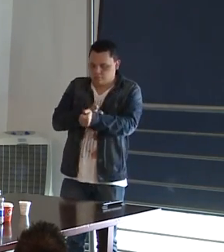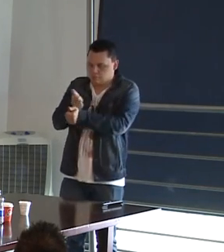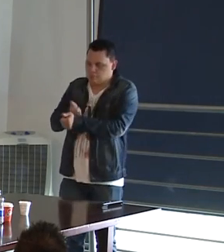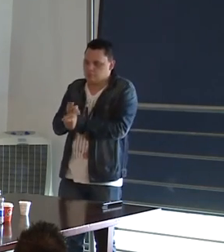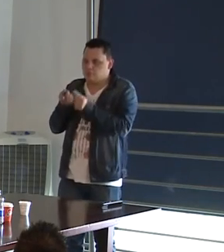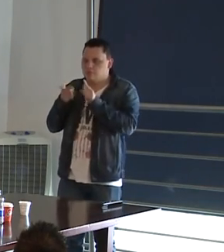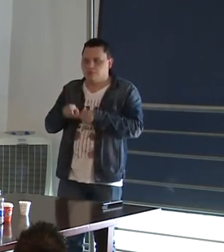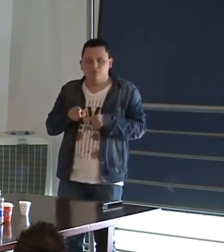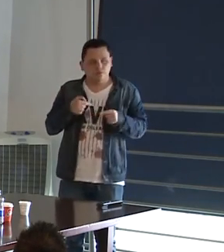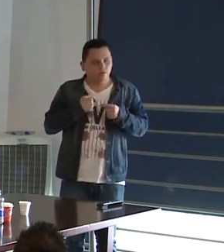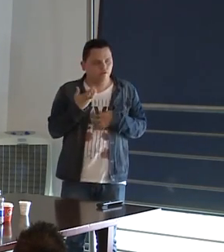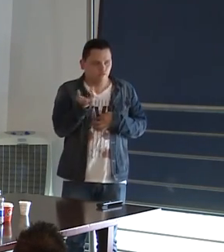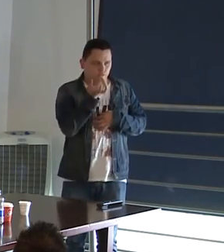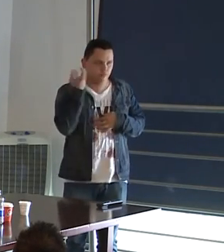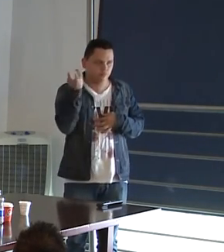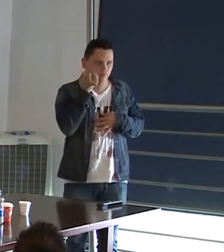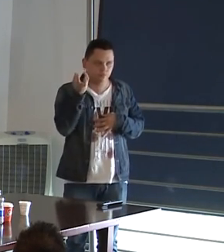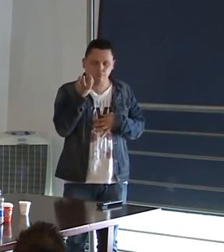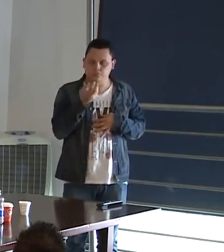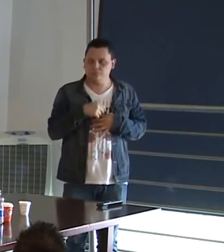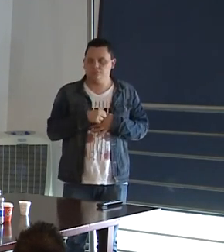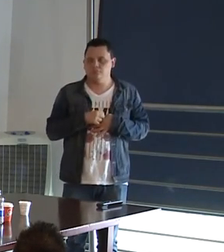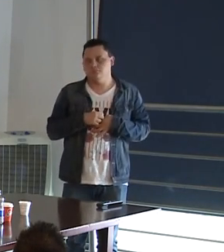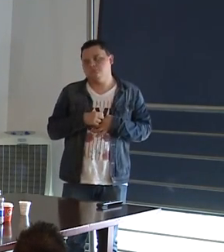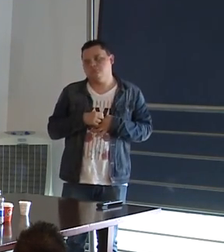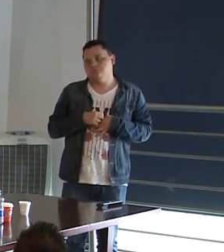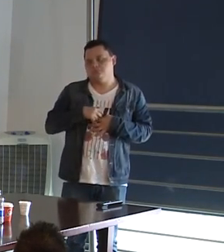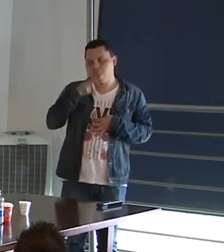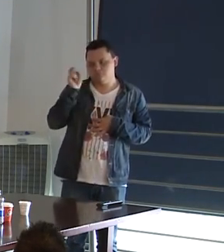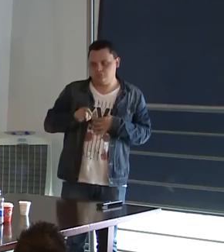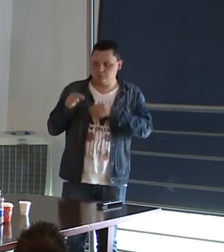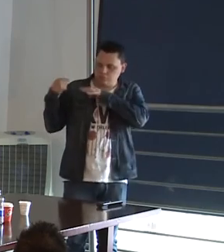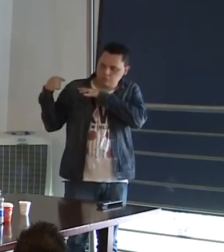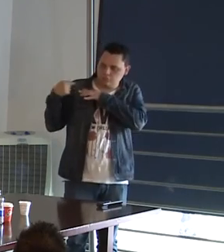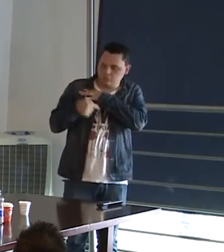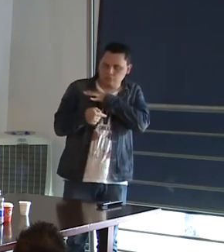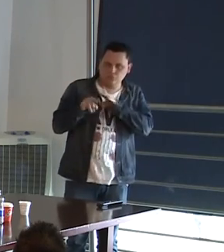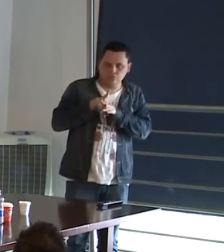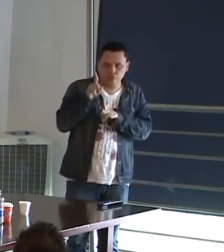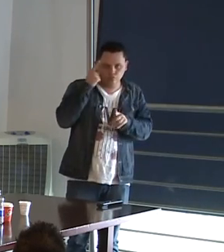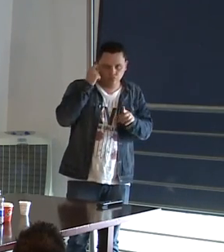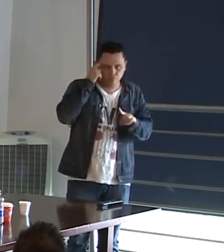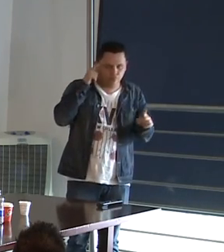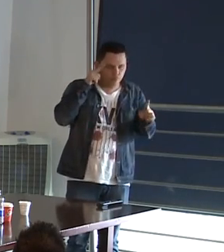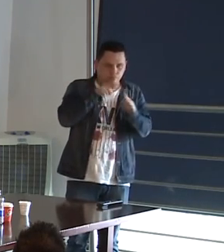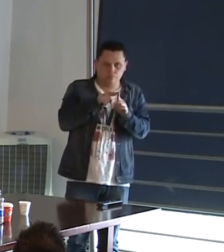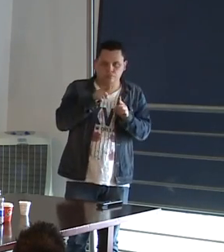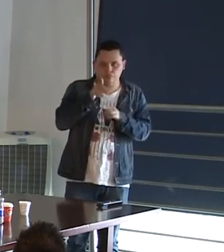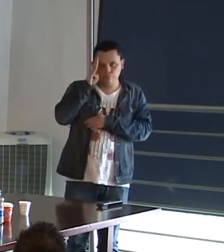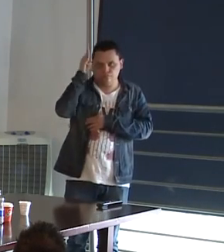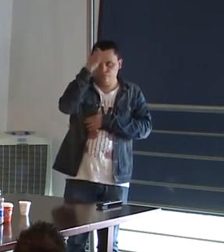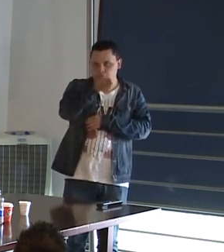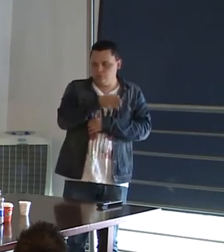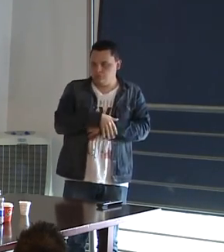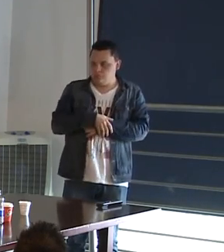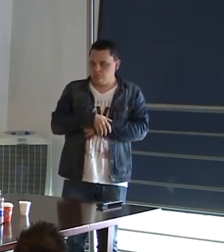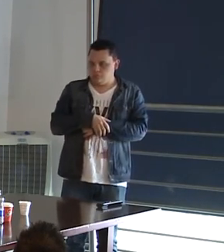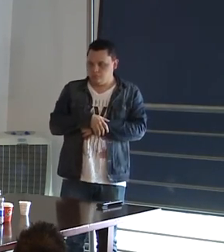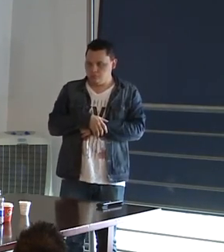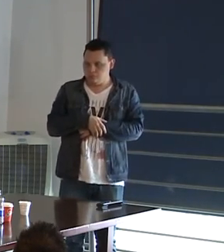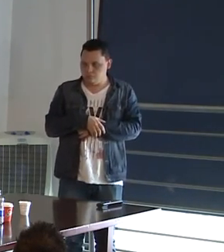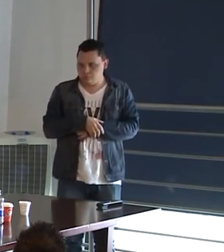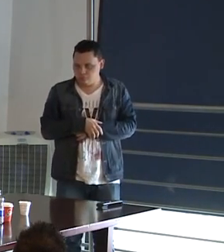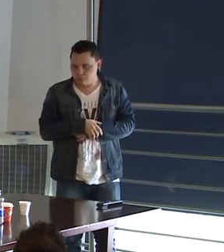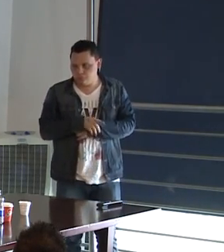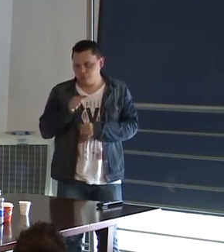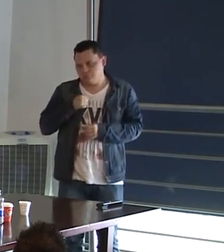sino como una colectividad que tiene una tradición y que tiene unos desafíos hacia adelante. Con